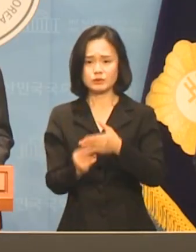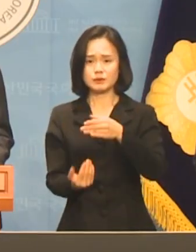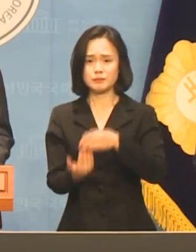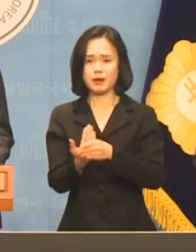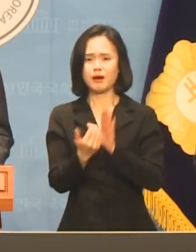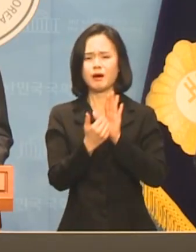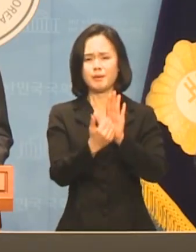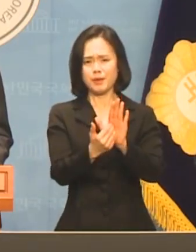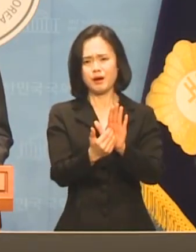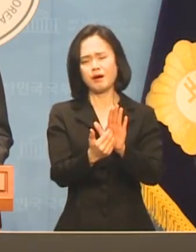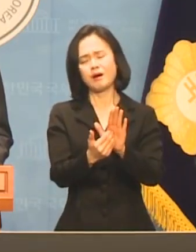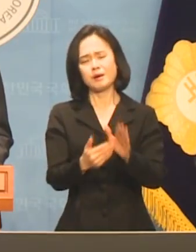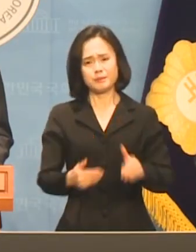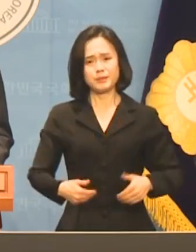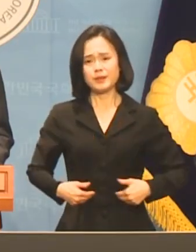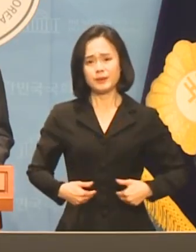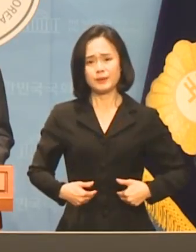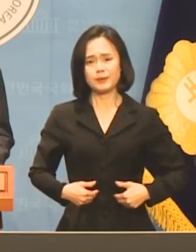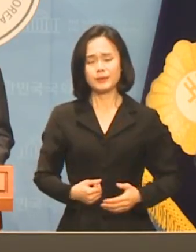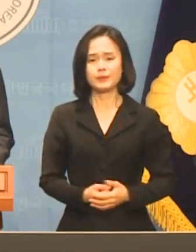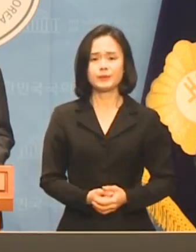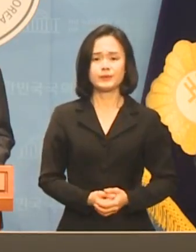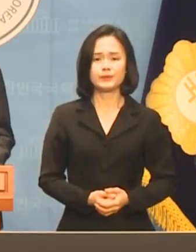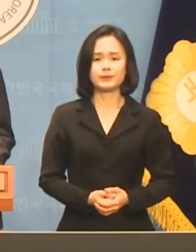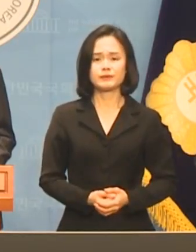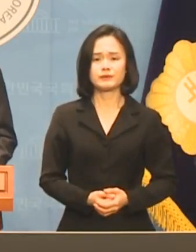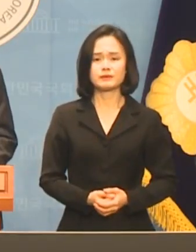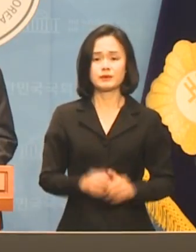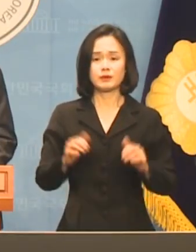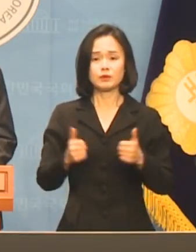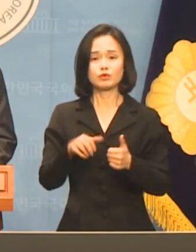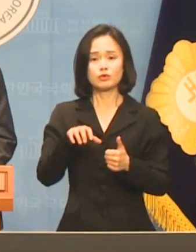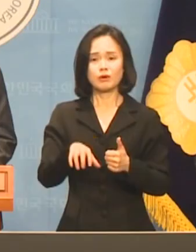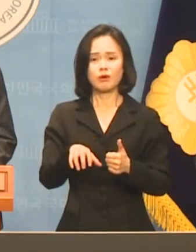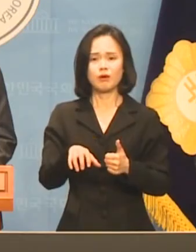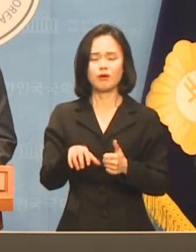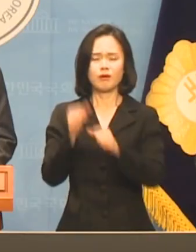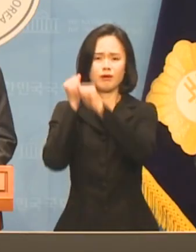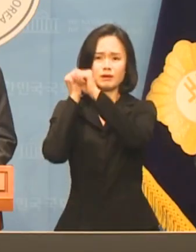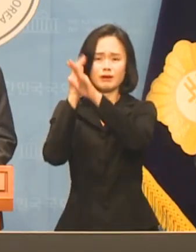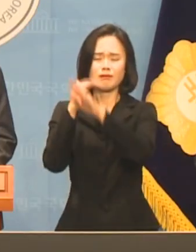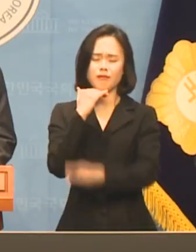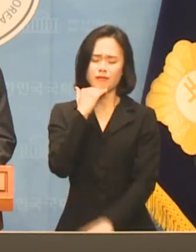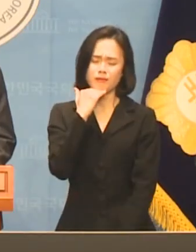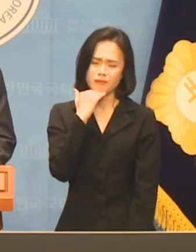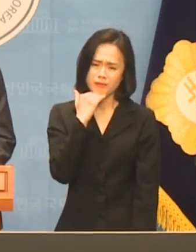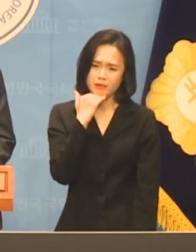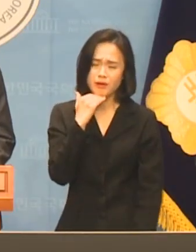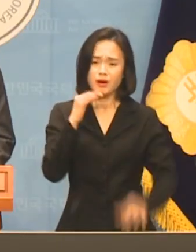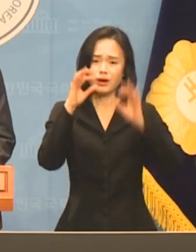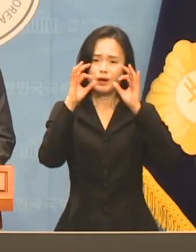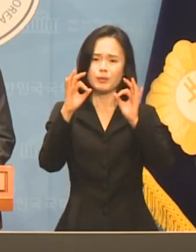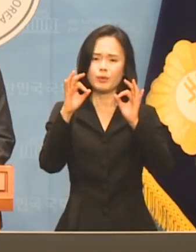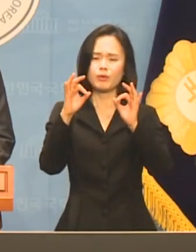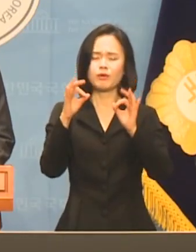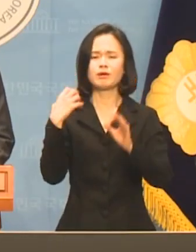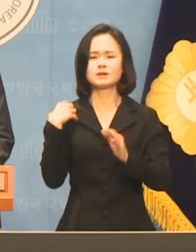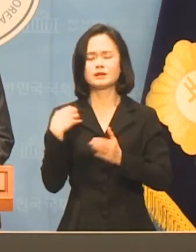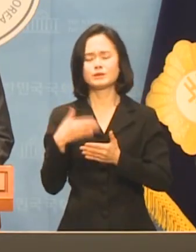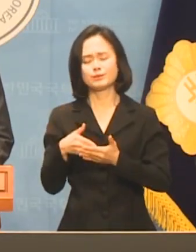있습니다. 그의 뒤늦은 장례를 앞두고 국회는 무거운 책임감을 가지고 이 자리에 섰습니다.